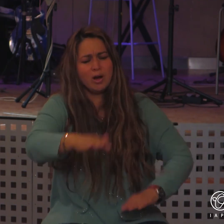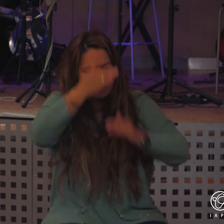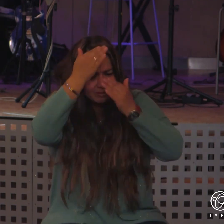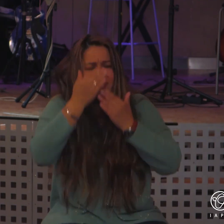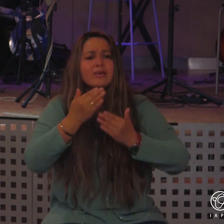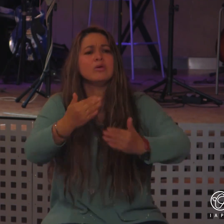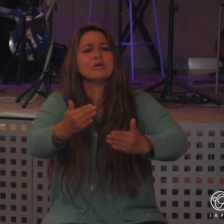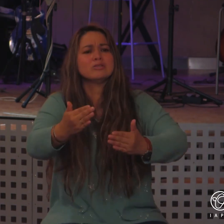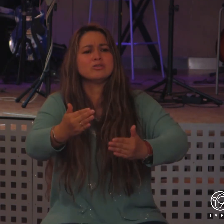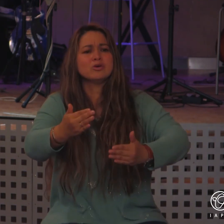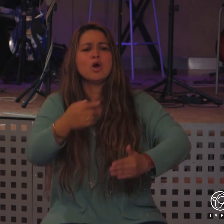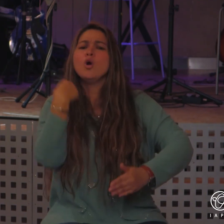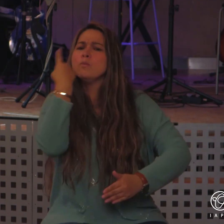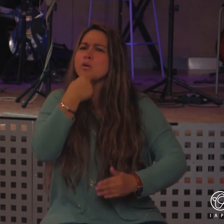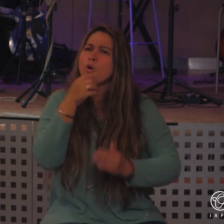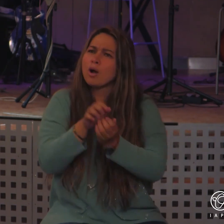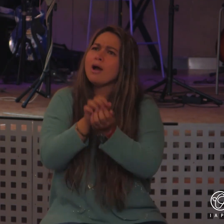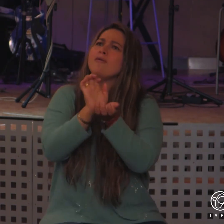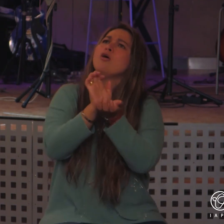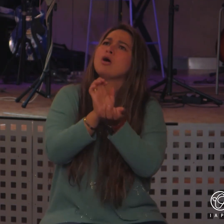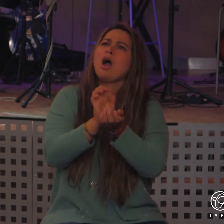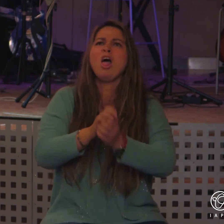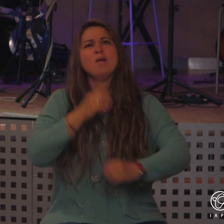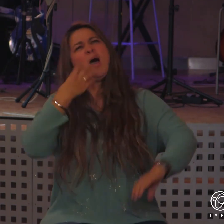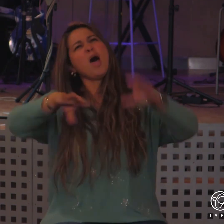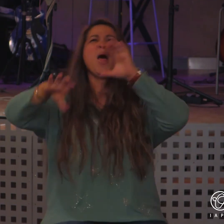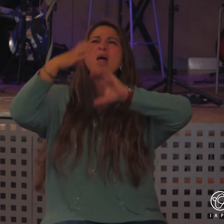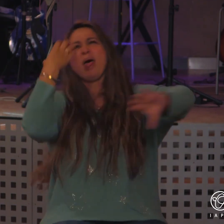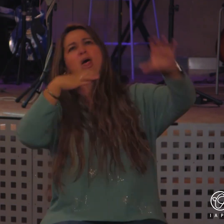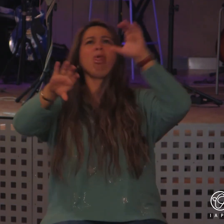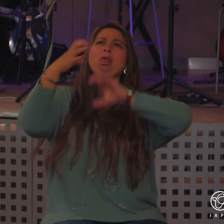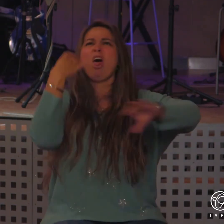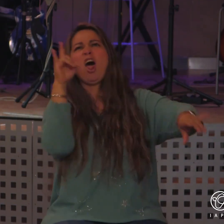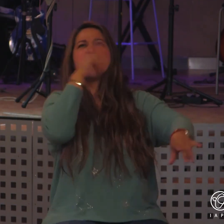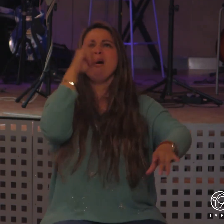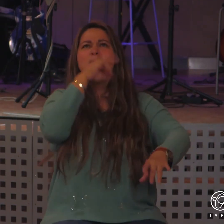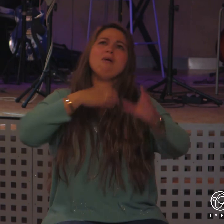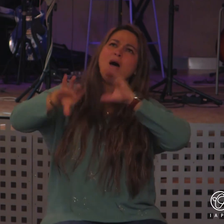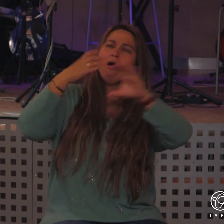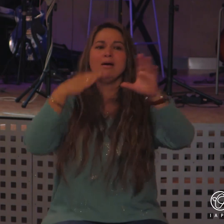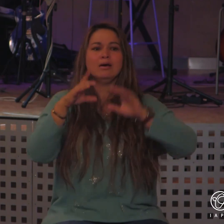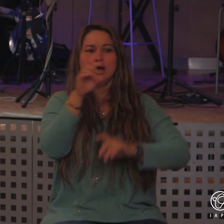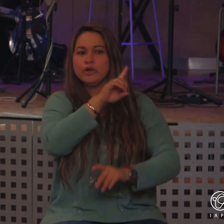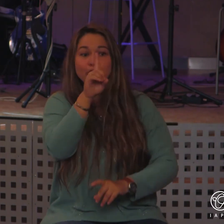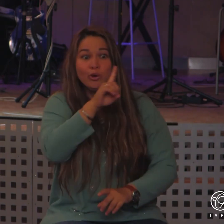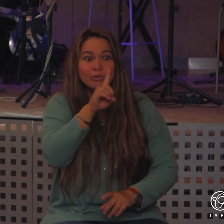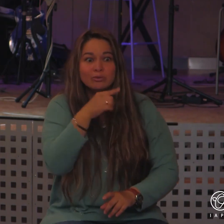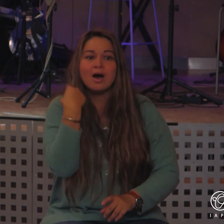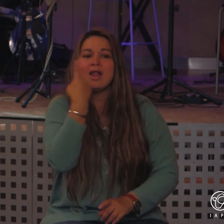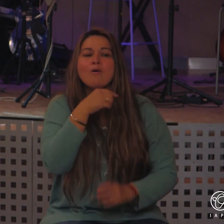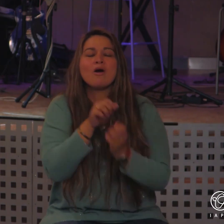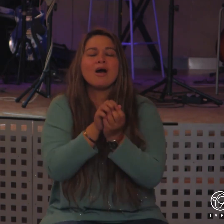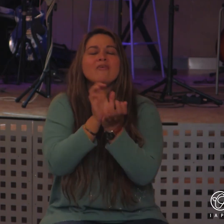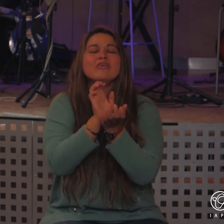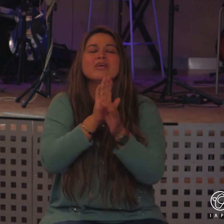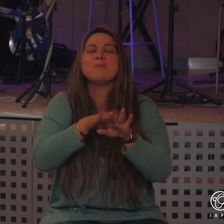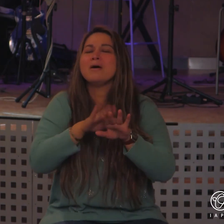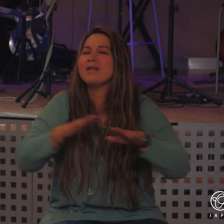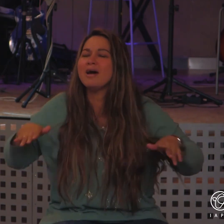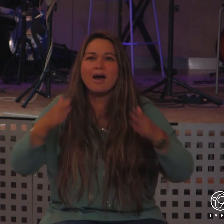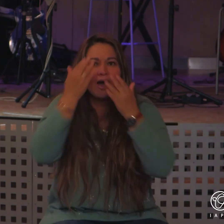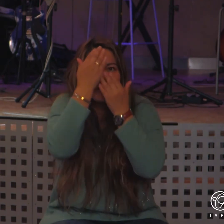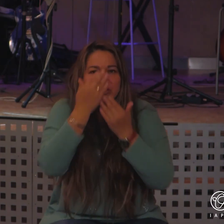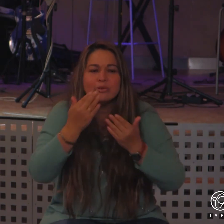nuestra boca, no en queja, sino en alabanza, en honor y en gloria. No solamente de Dios, sino de